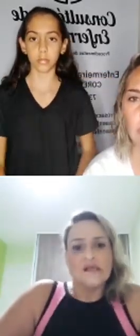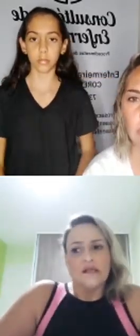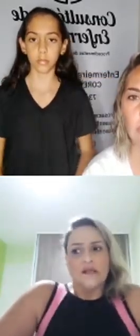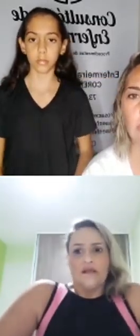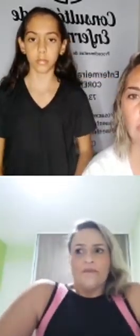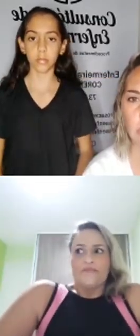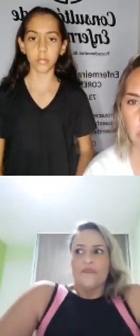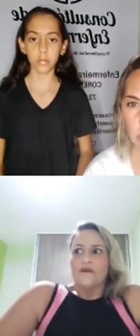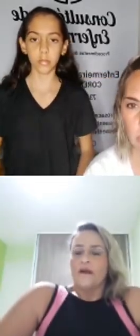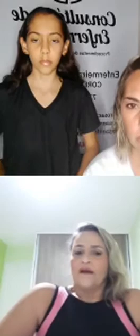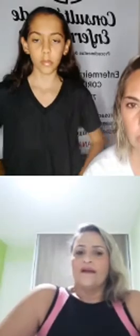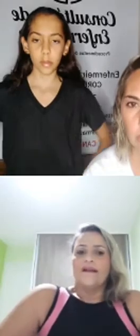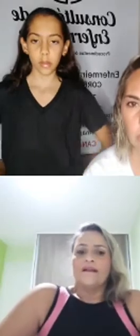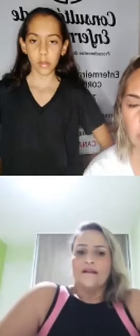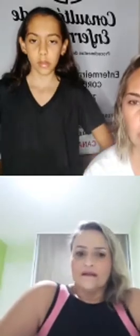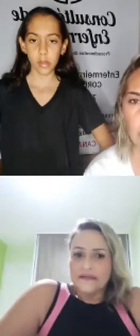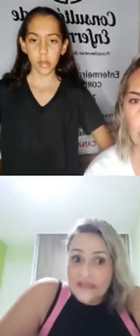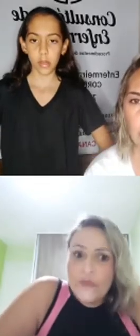mais